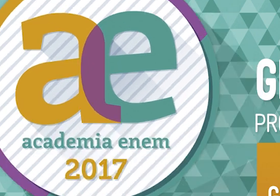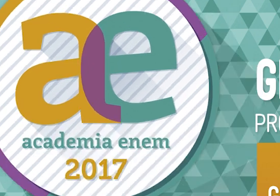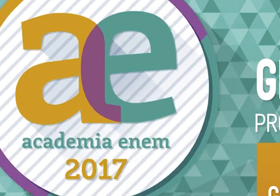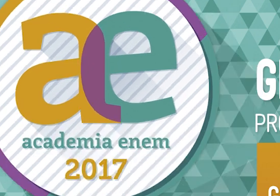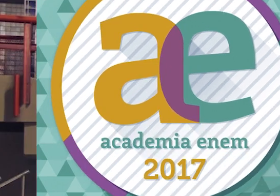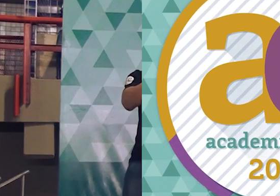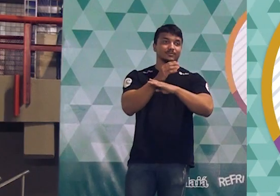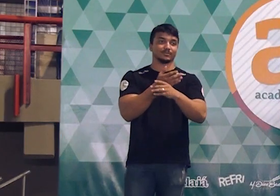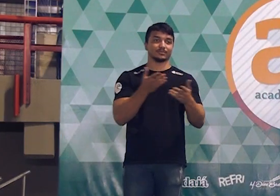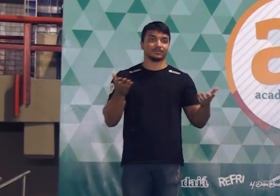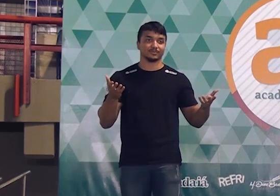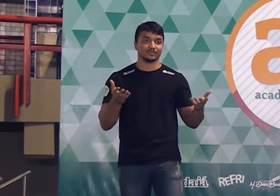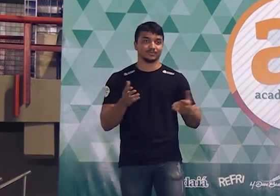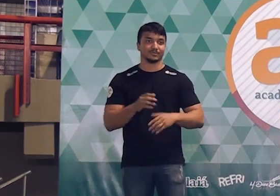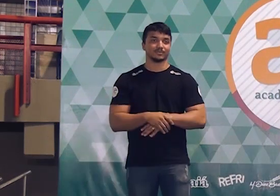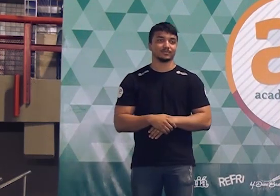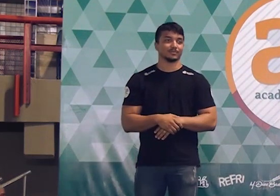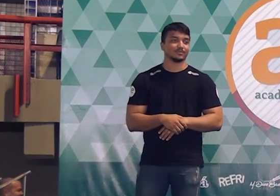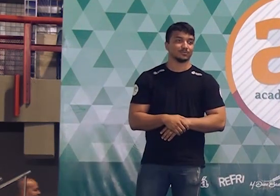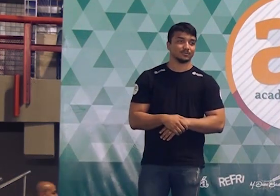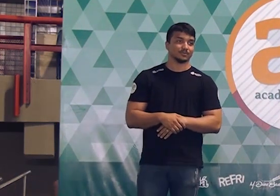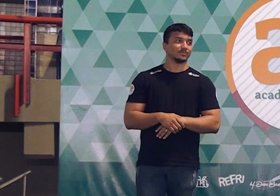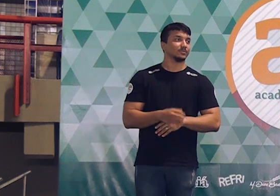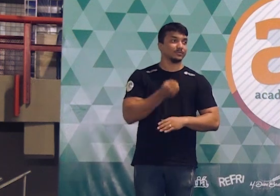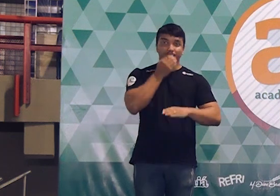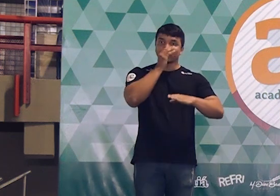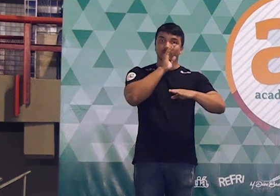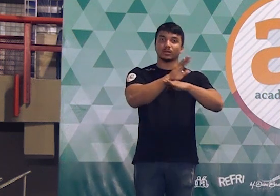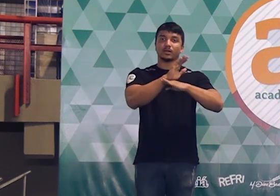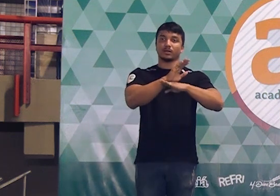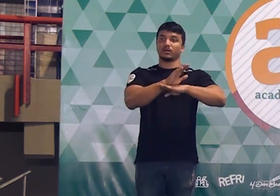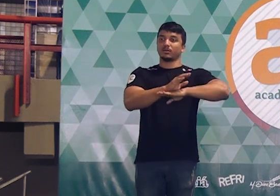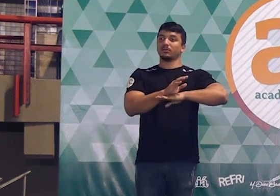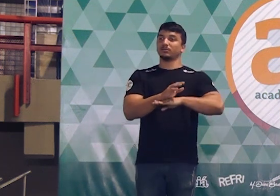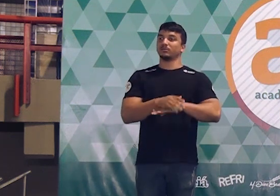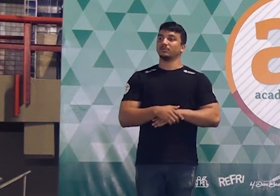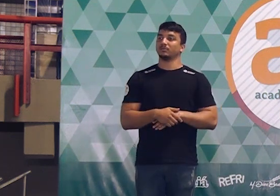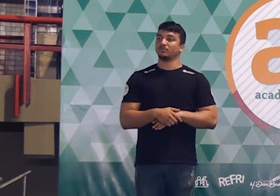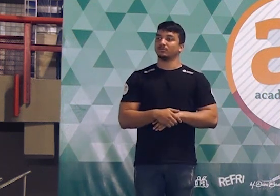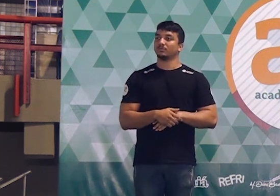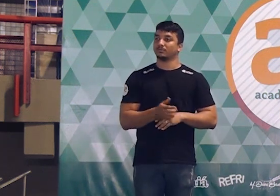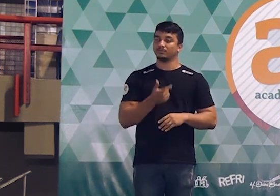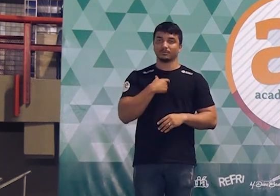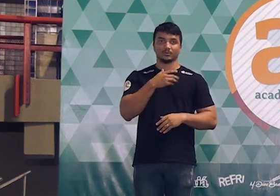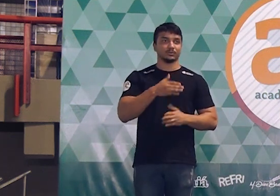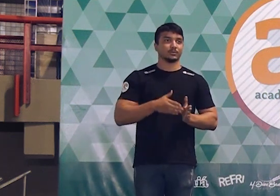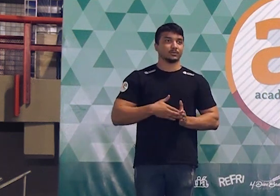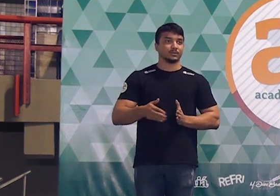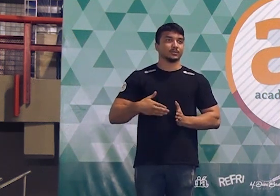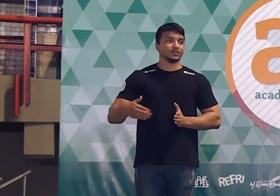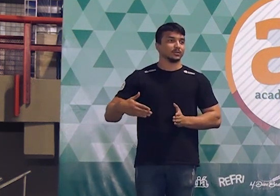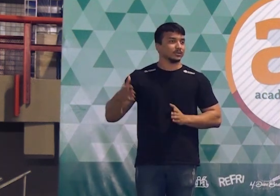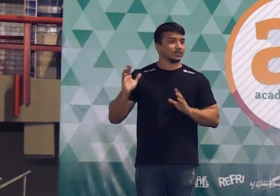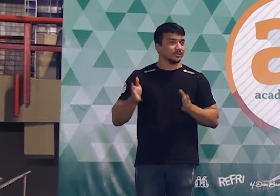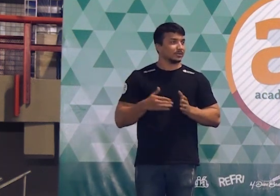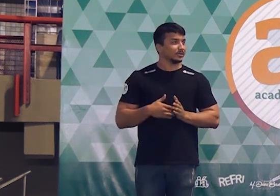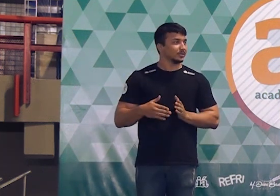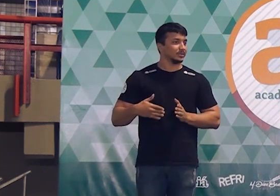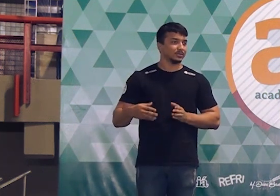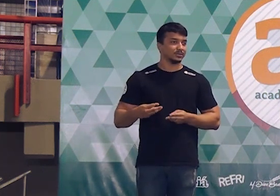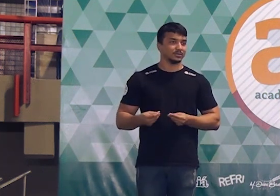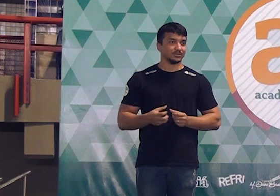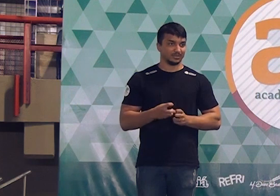Boa tarde, jovens. Boa tarde. Já está batendo a fome esse horário?